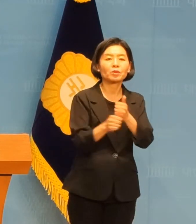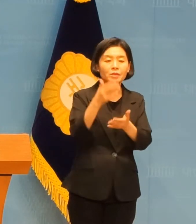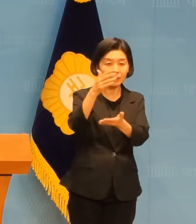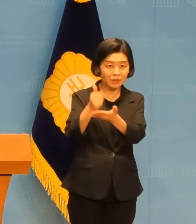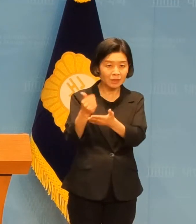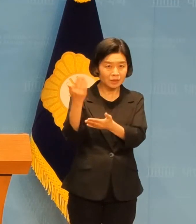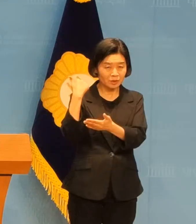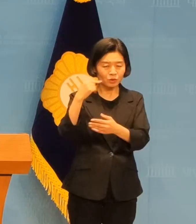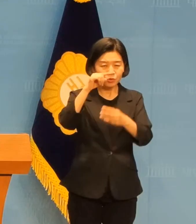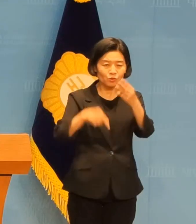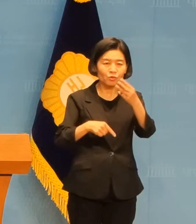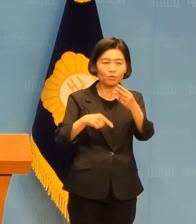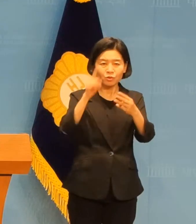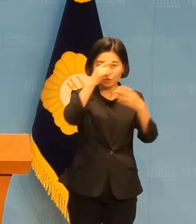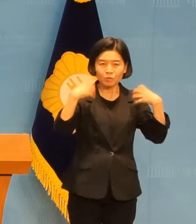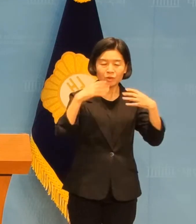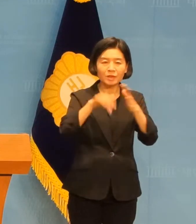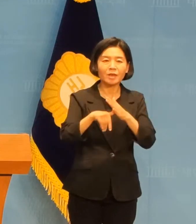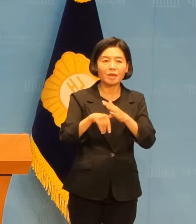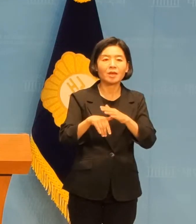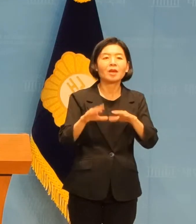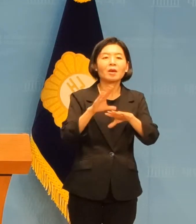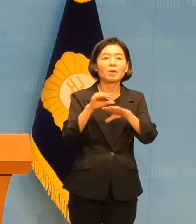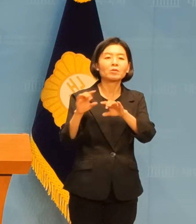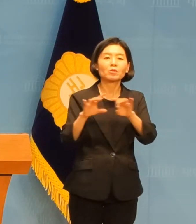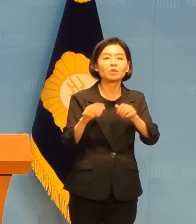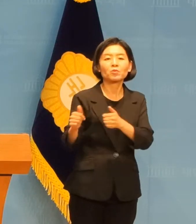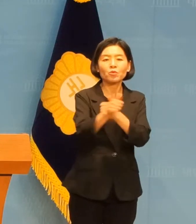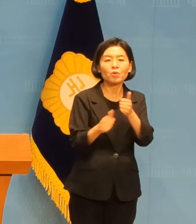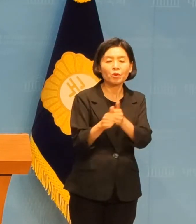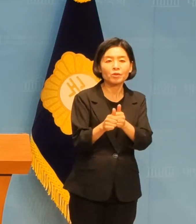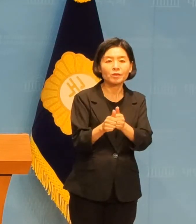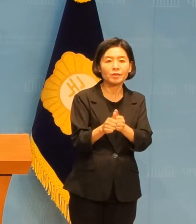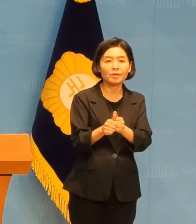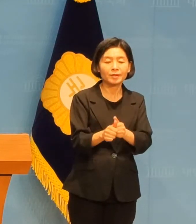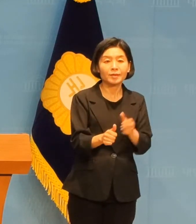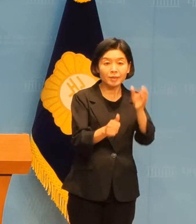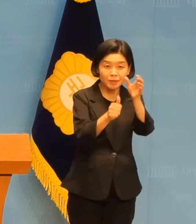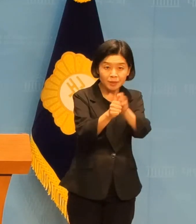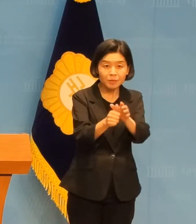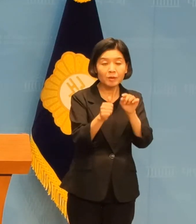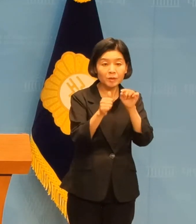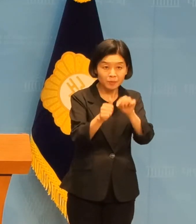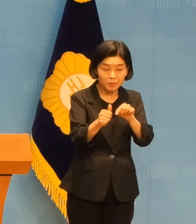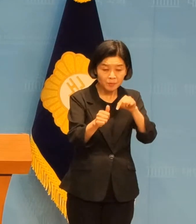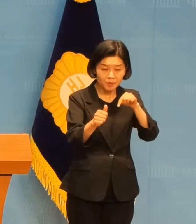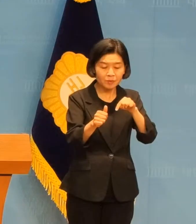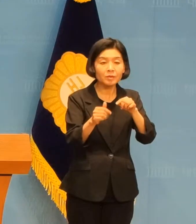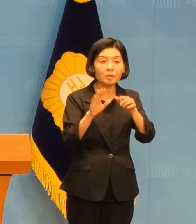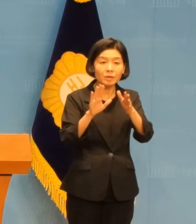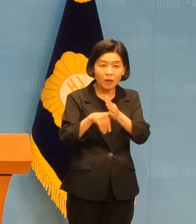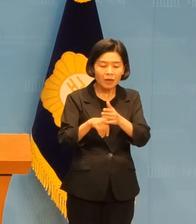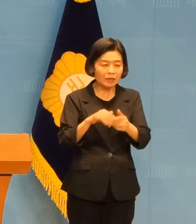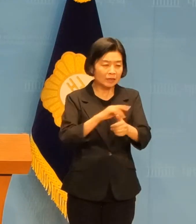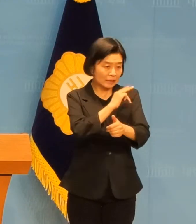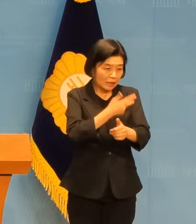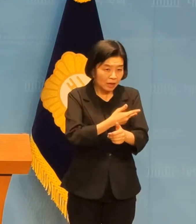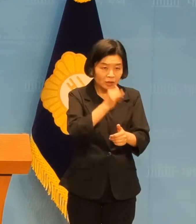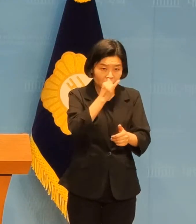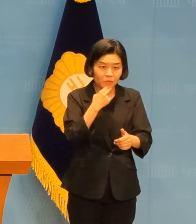방통위의 위원으로 지명이 됐는데 거기에 대해서 방통위 위원의 자격 여부에 관해서